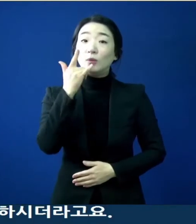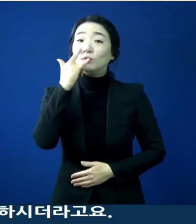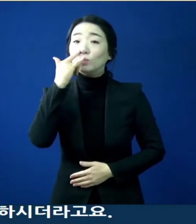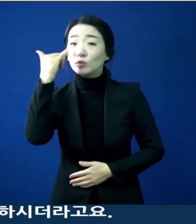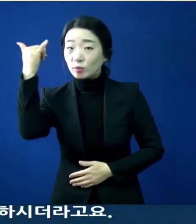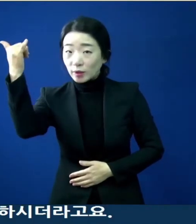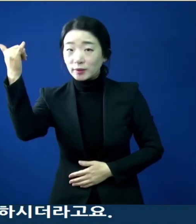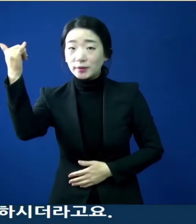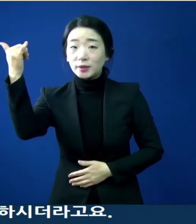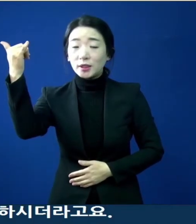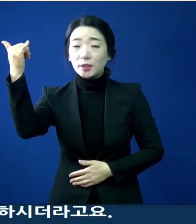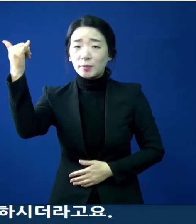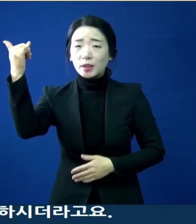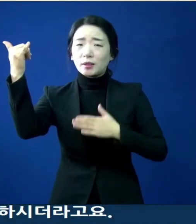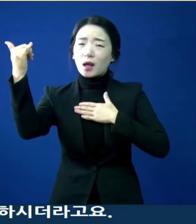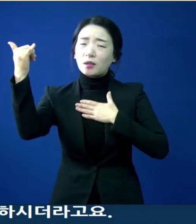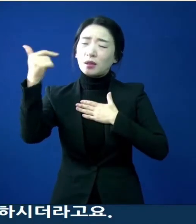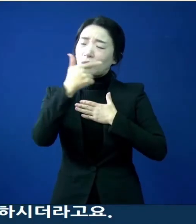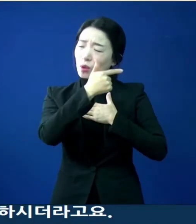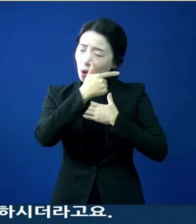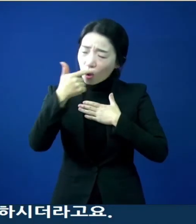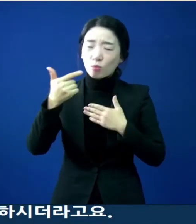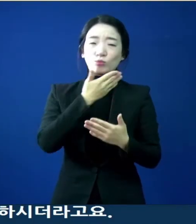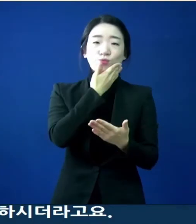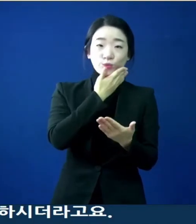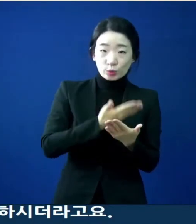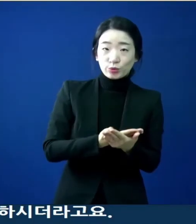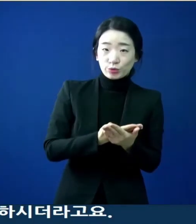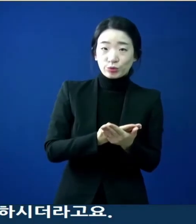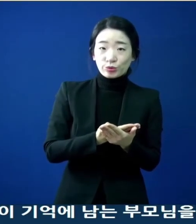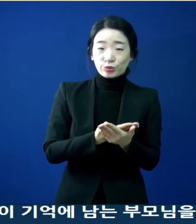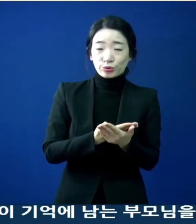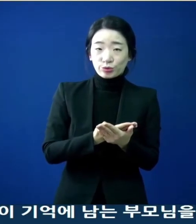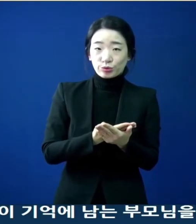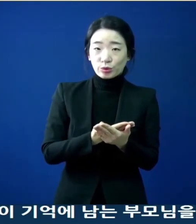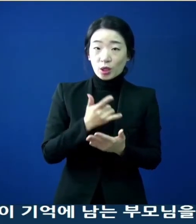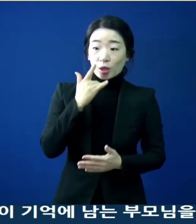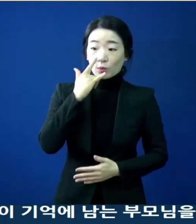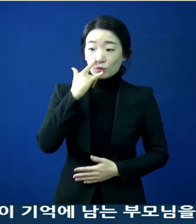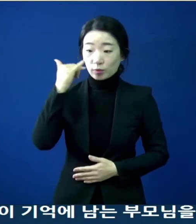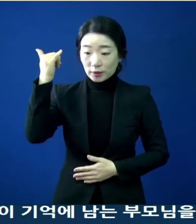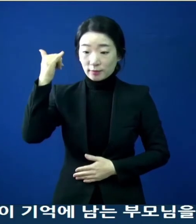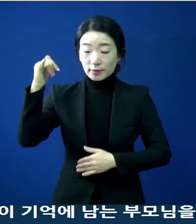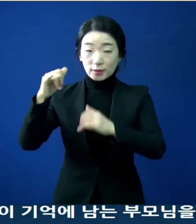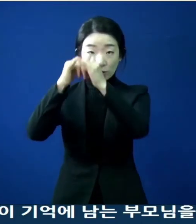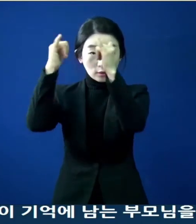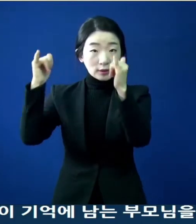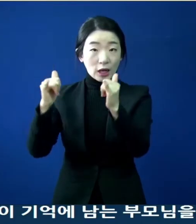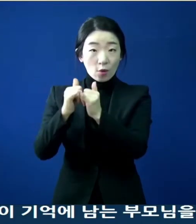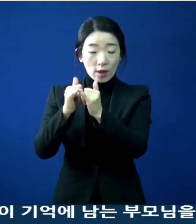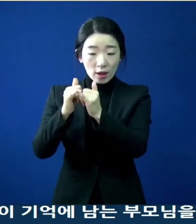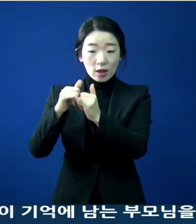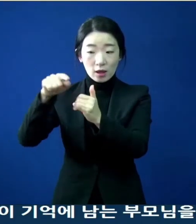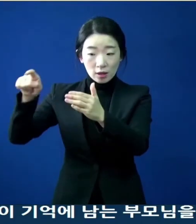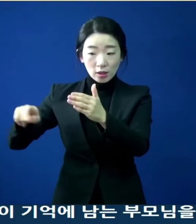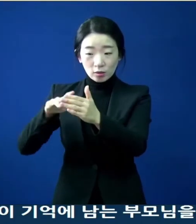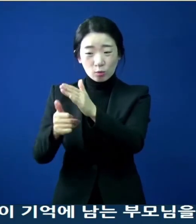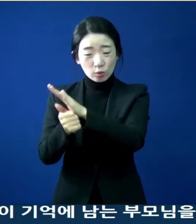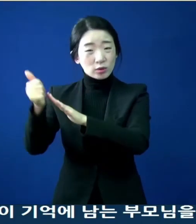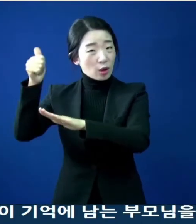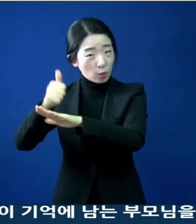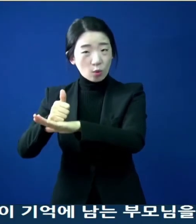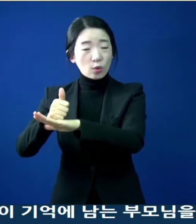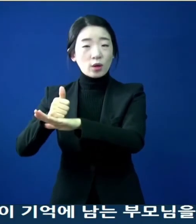귀하고 참 나에게 소중한 부모님이다. 그분들이 사회에서 어떤 모습으로 사셨는지, 얼마나